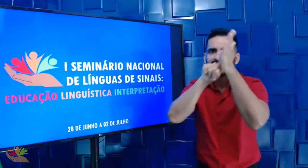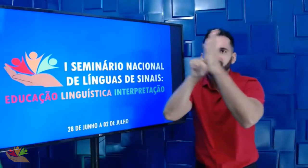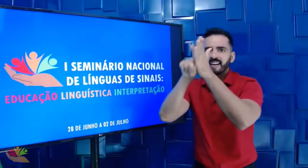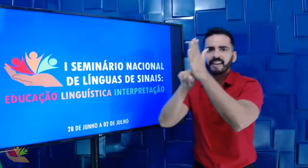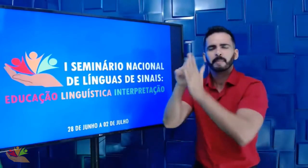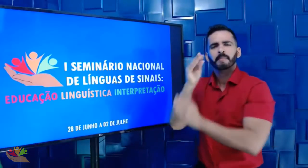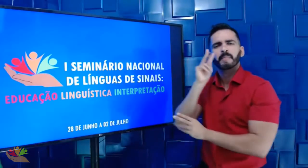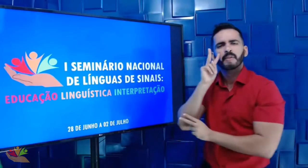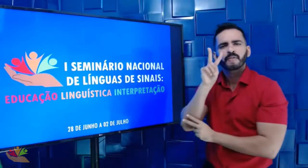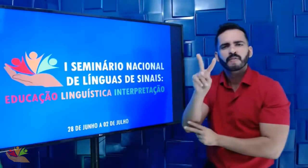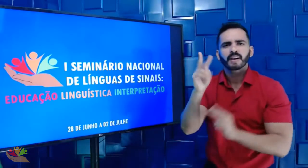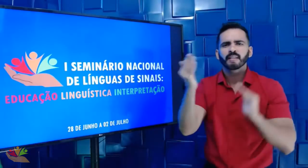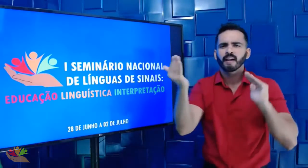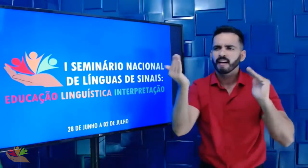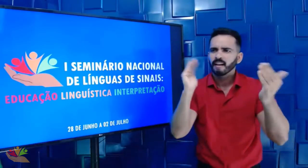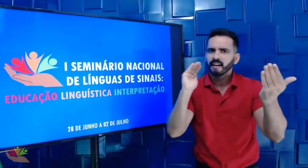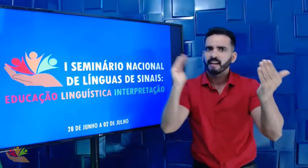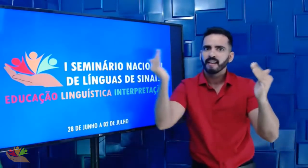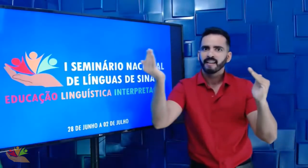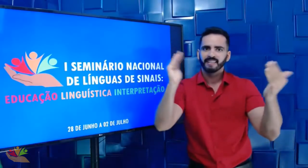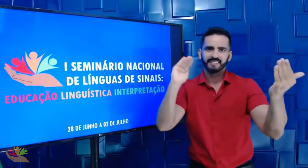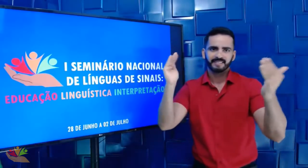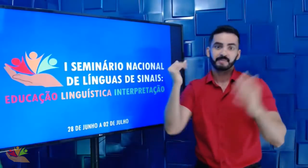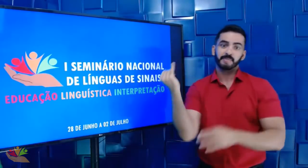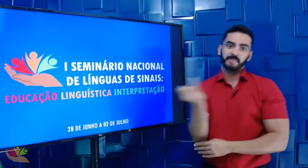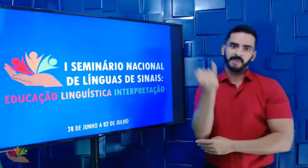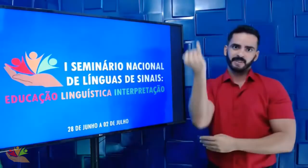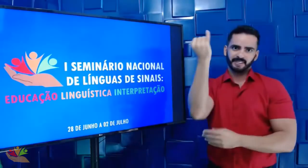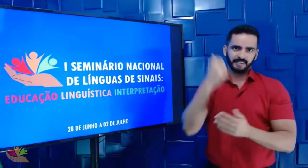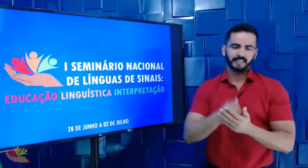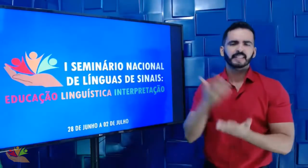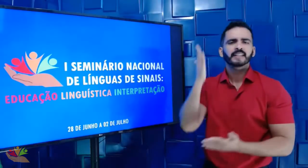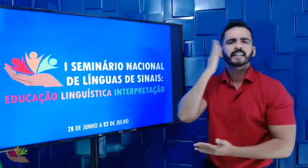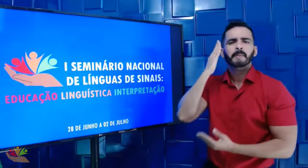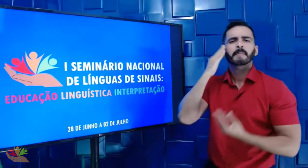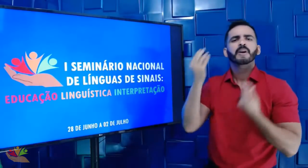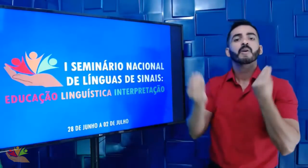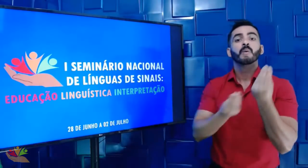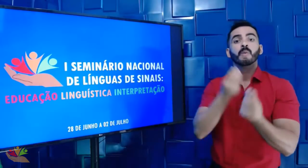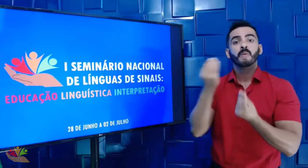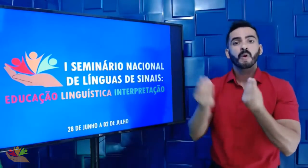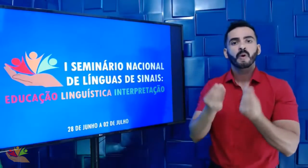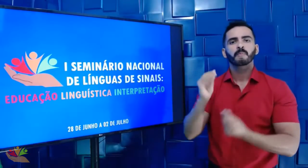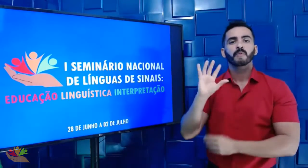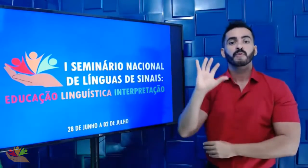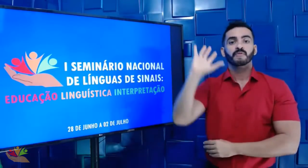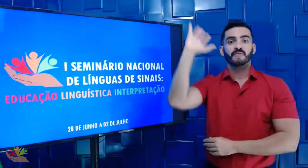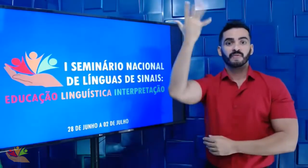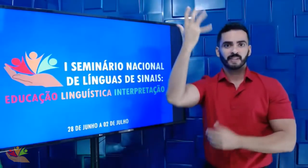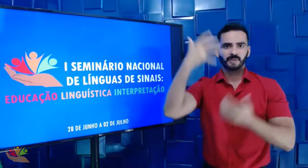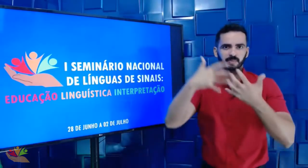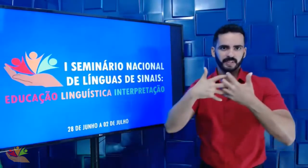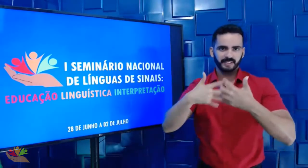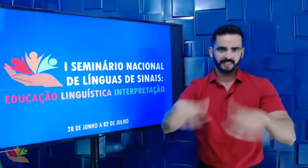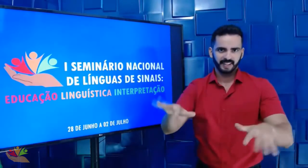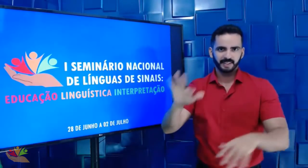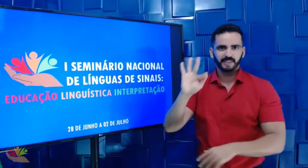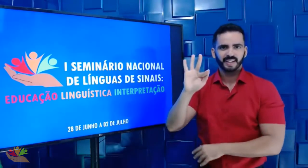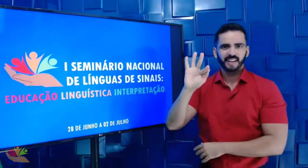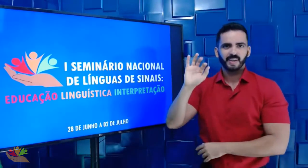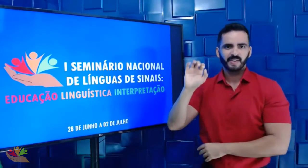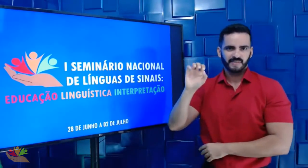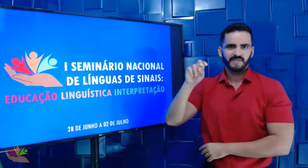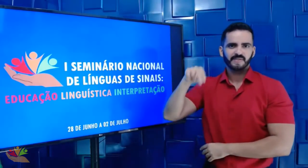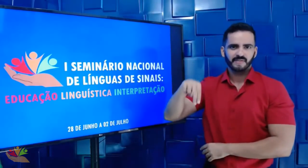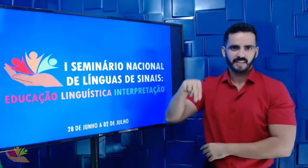muitas línguas de sinais ao redor do mundo, estabelecendo comparações entre essas línguas de sinais, para a gente conhecer